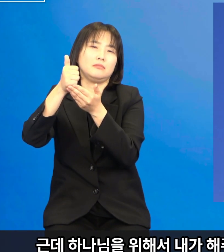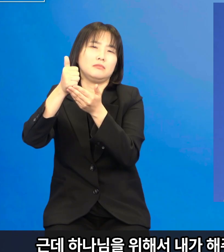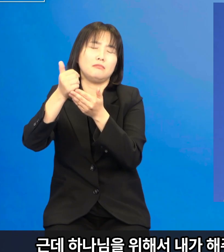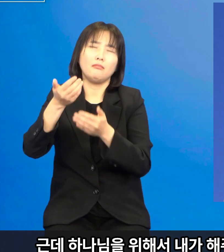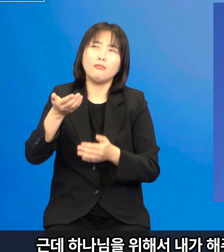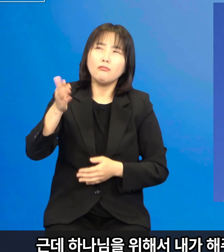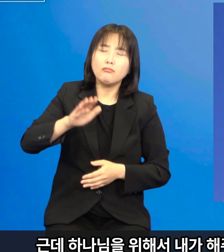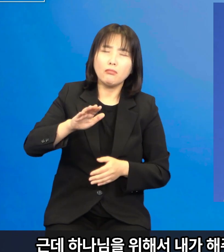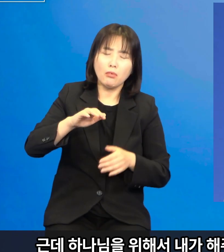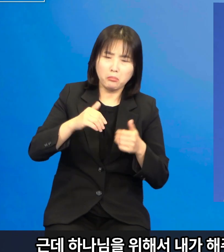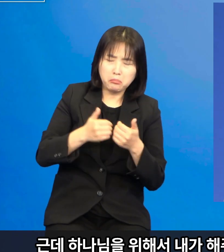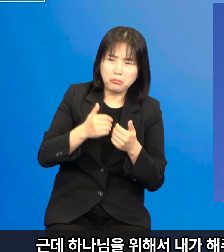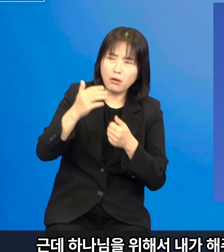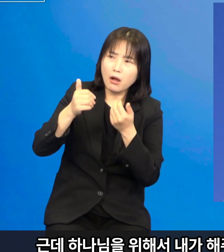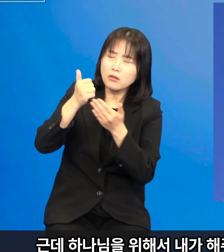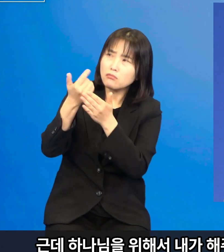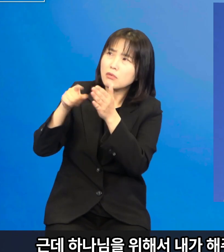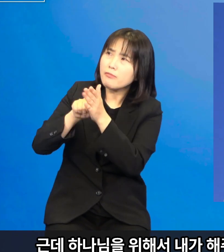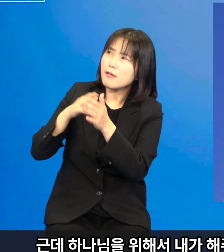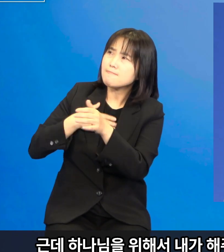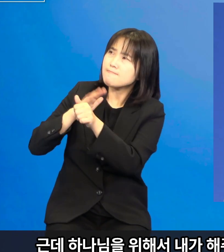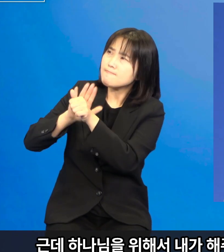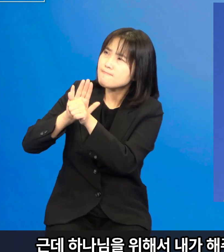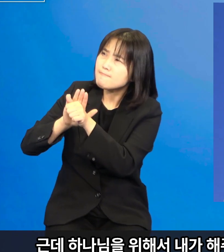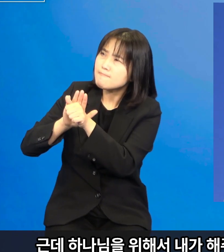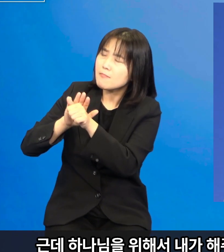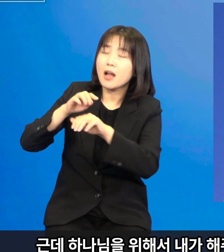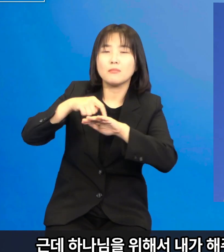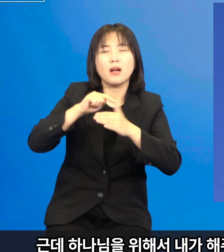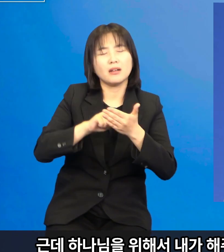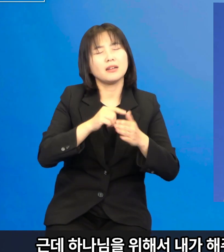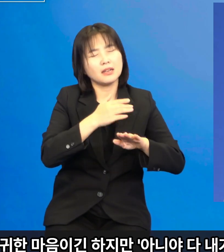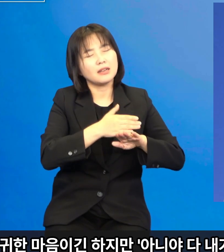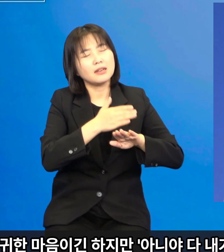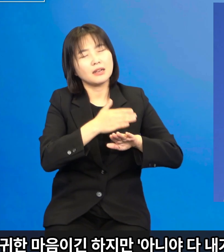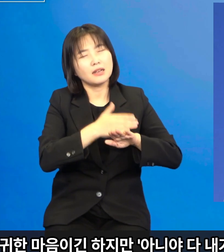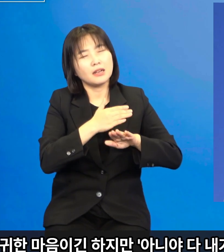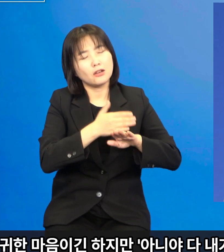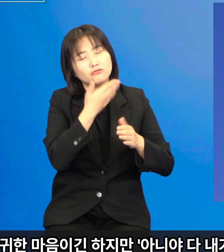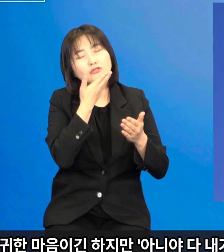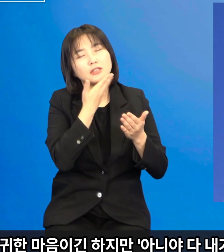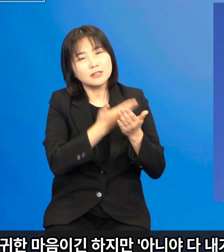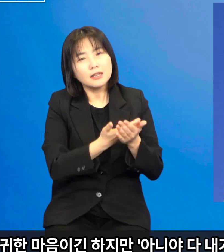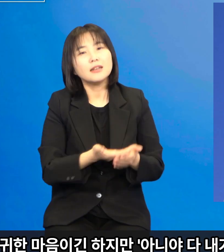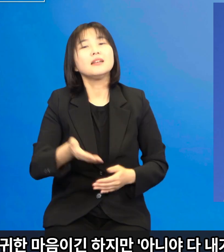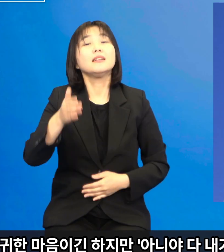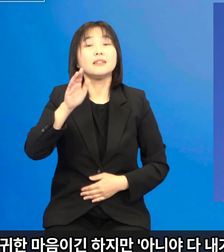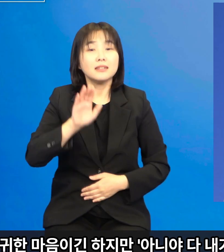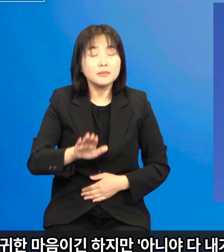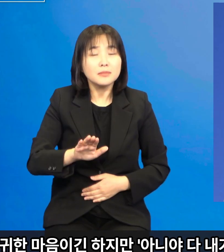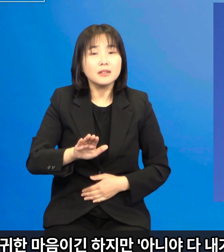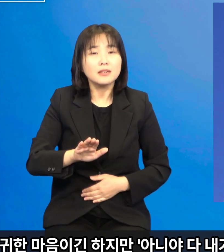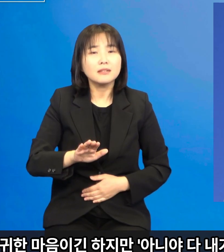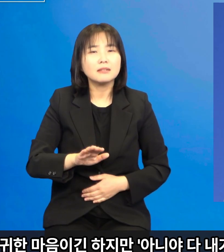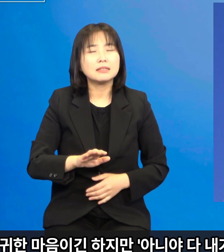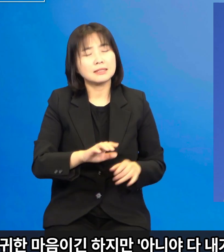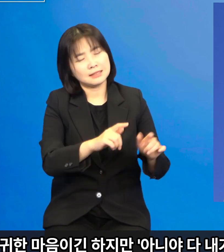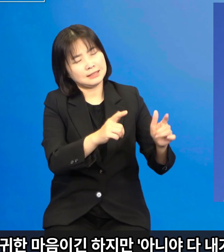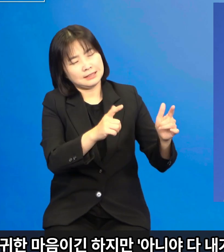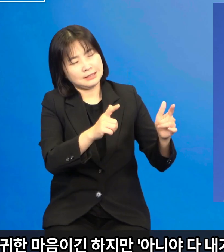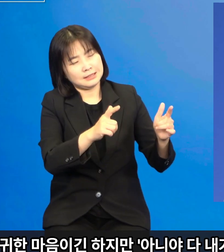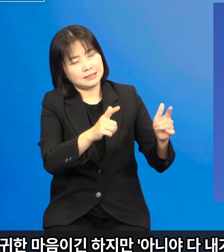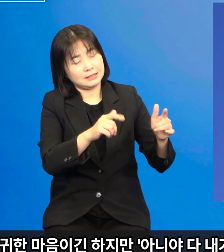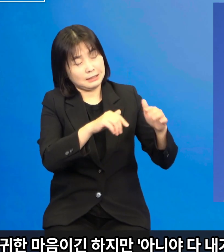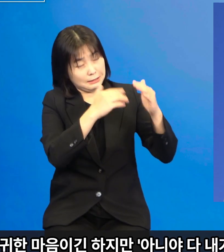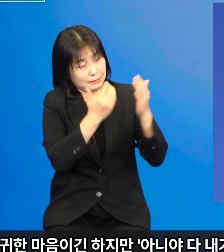위해서 내가 해주겠다라는 그 마음은 감사하고 귀한 마음이긴 하지만, 아니야, 다 내가 준